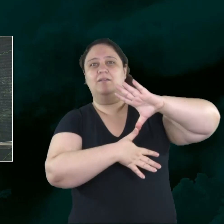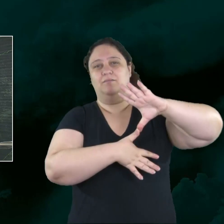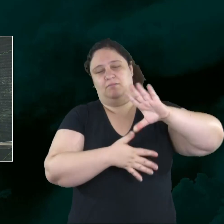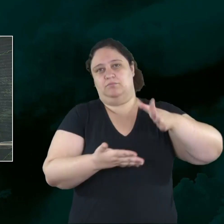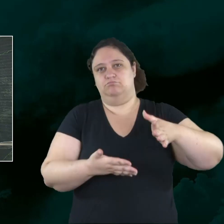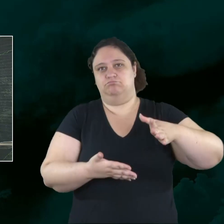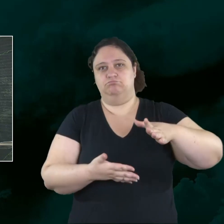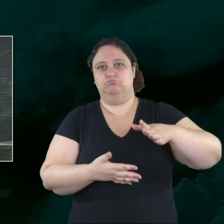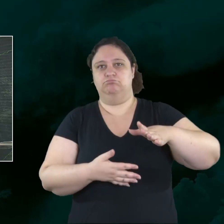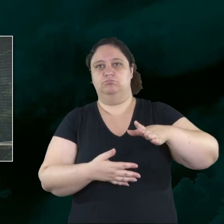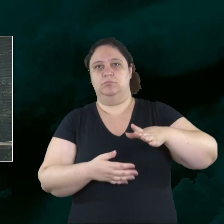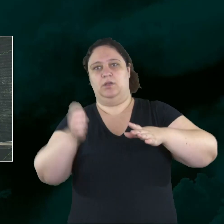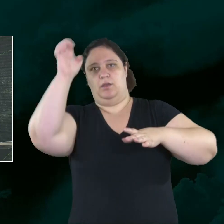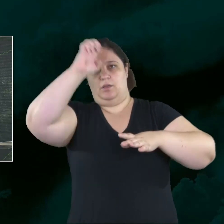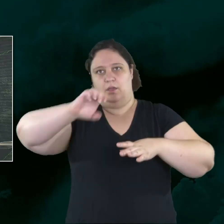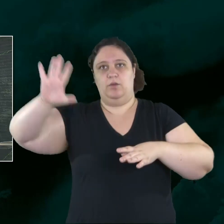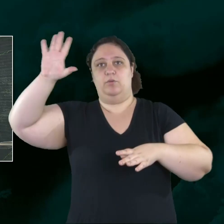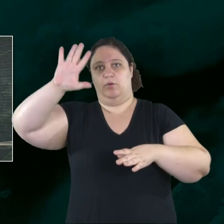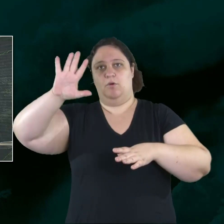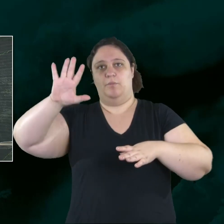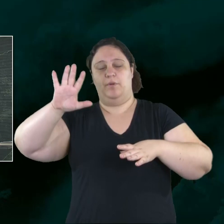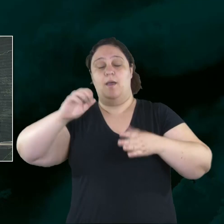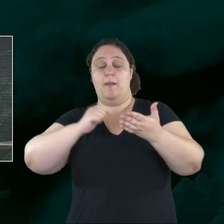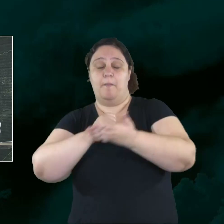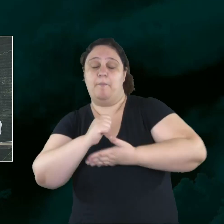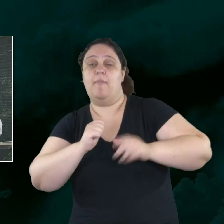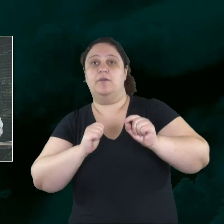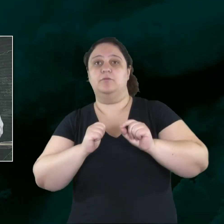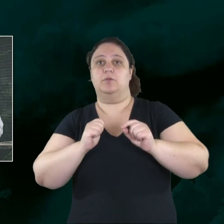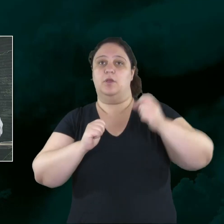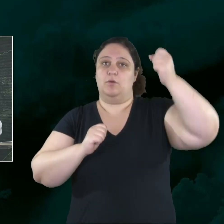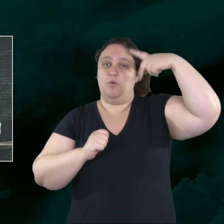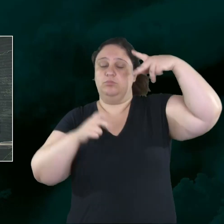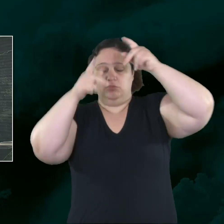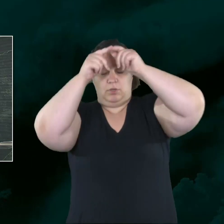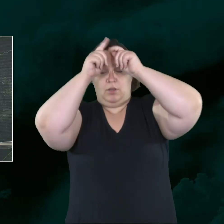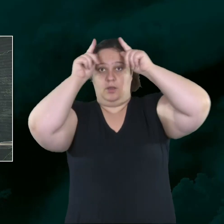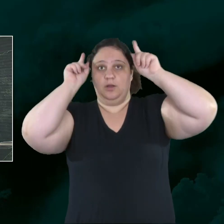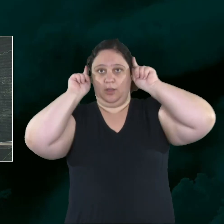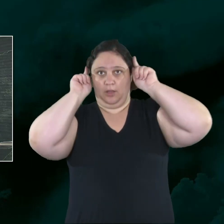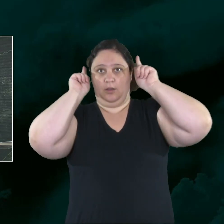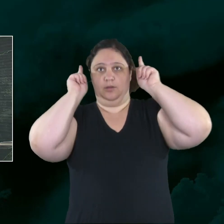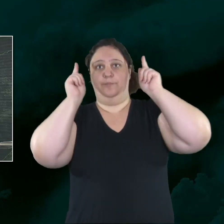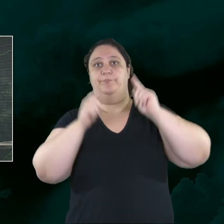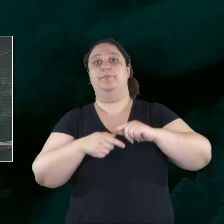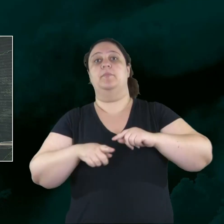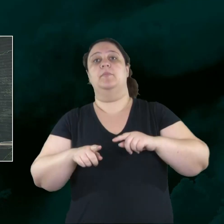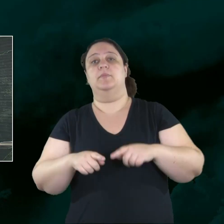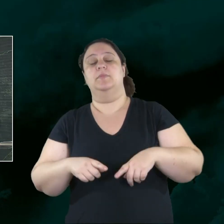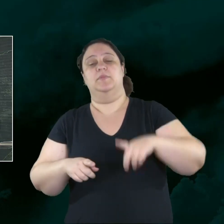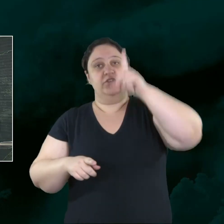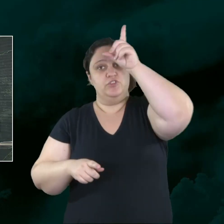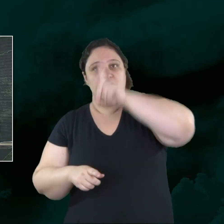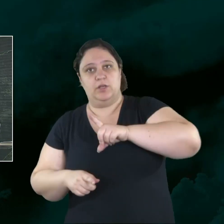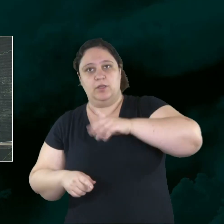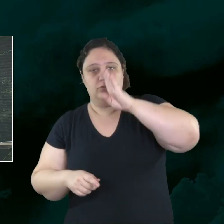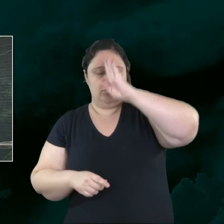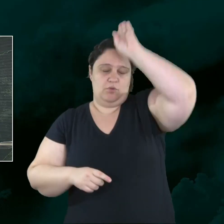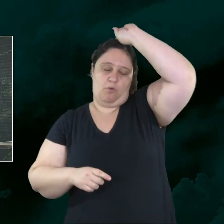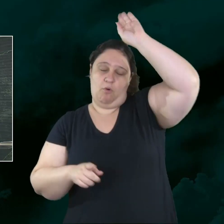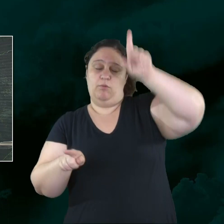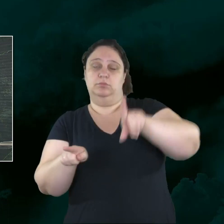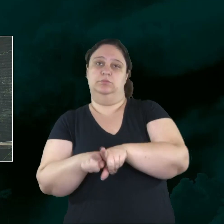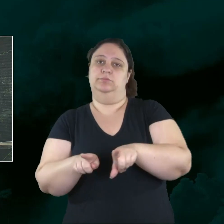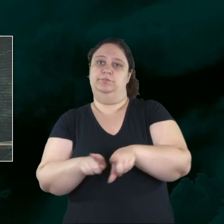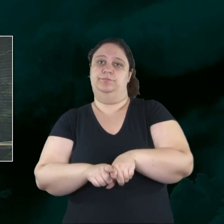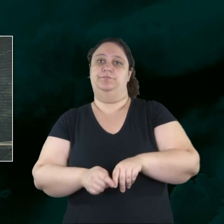cultura grega, né, o direito romano, e com